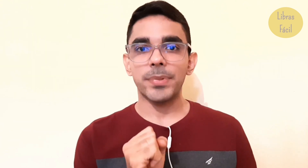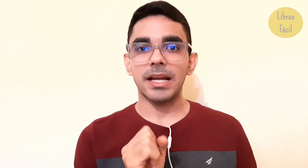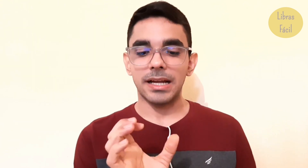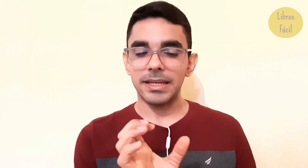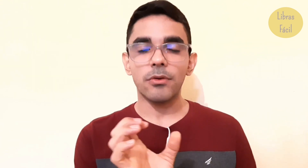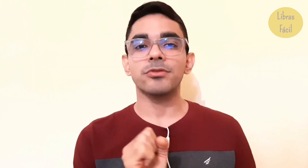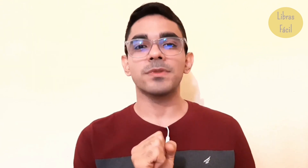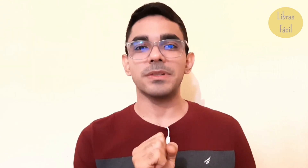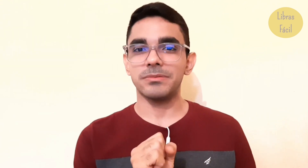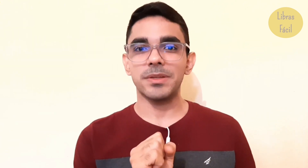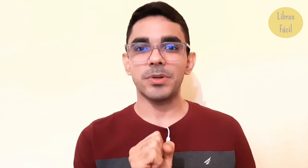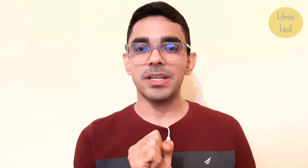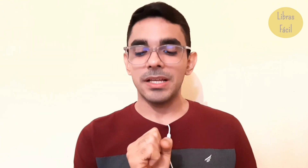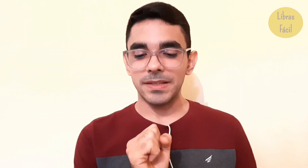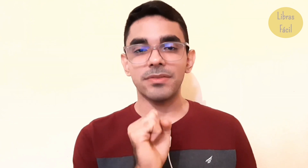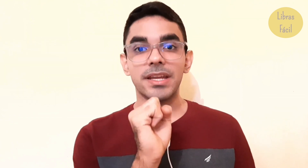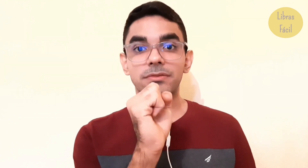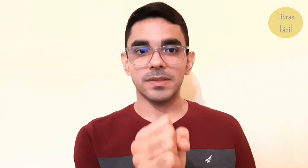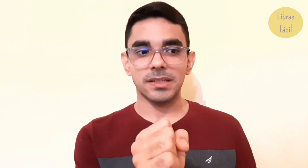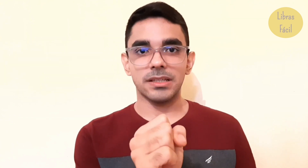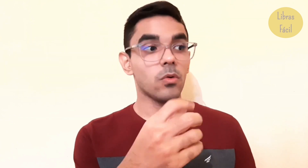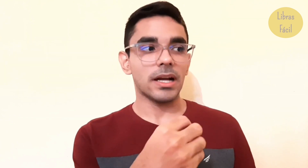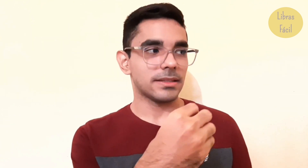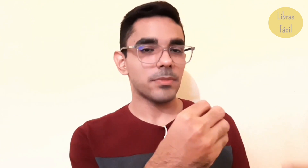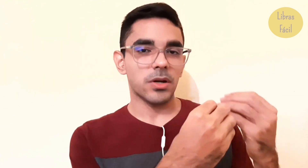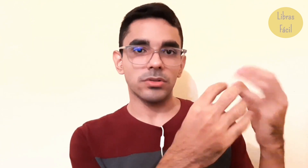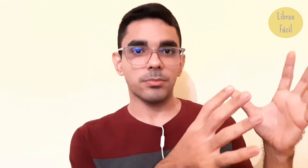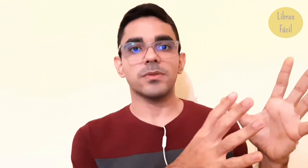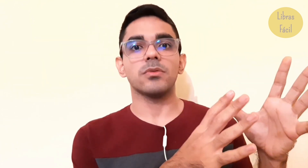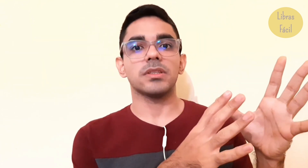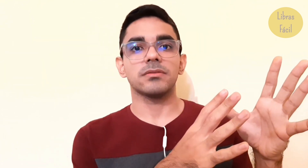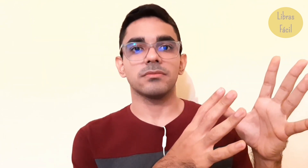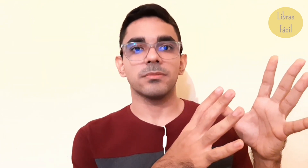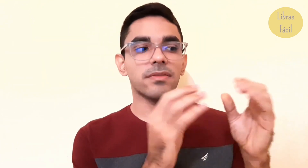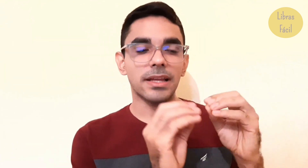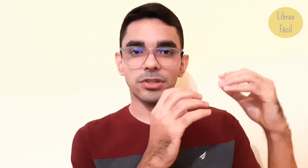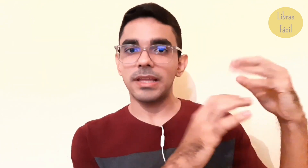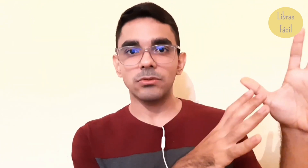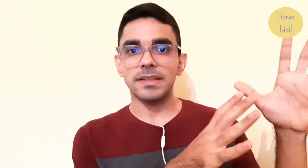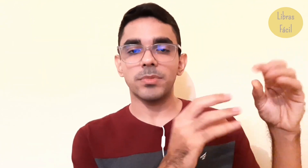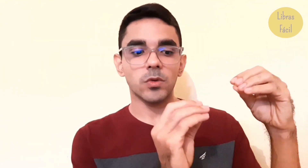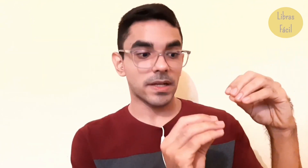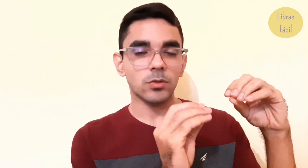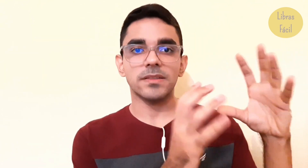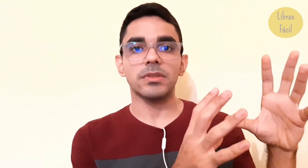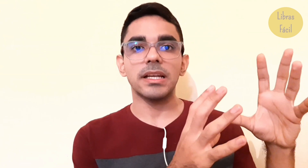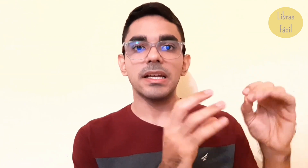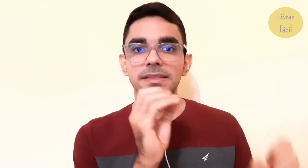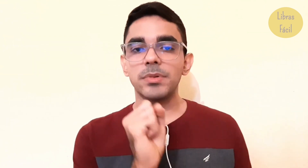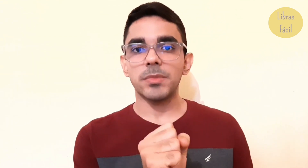ali a conjunção. Você pode se referir a você ou até mesmo a outra pessoa para falar do estado dessa pessoa, para a situação dela, simplesmente